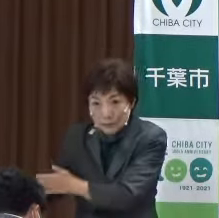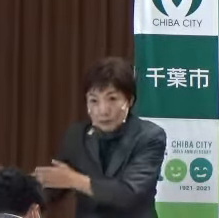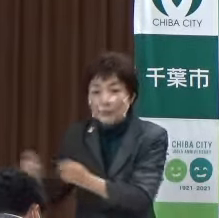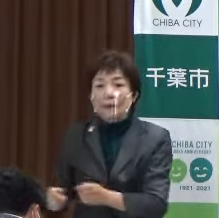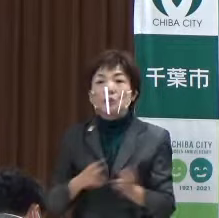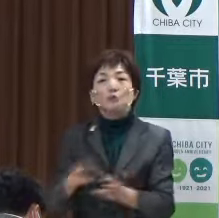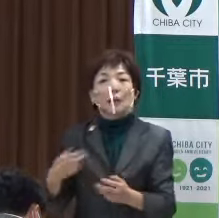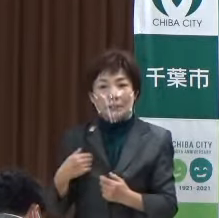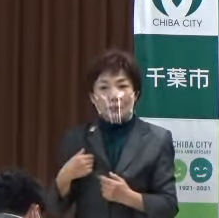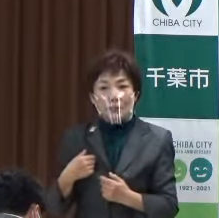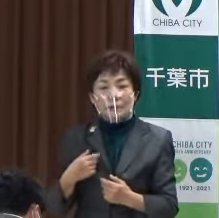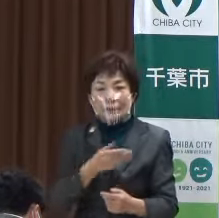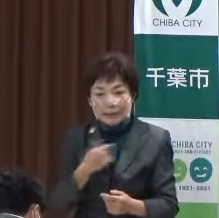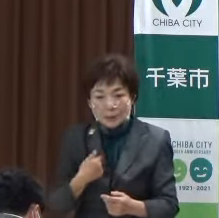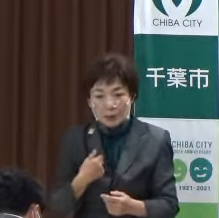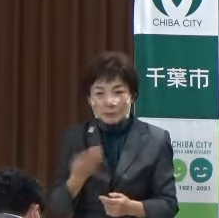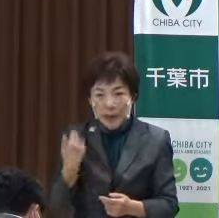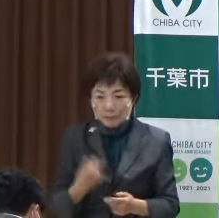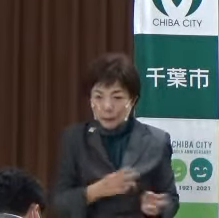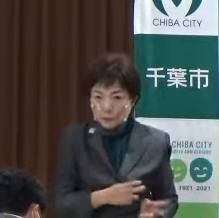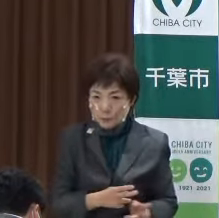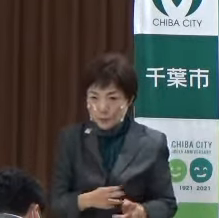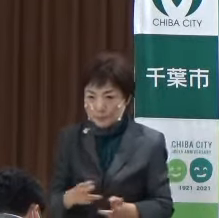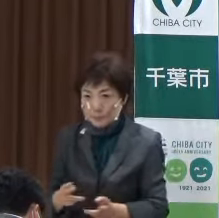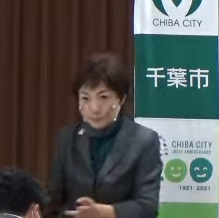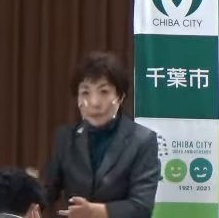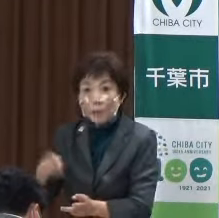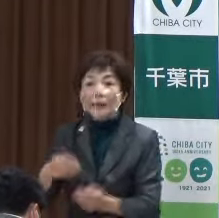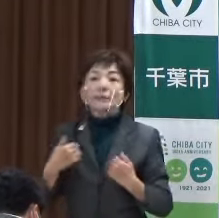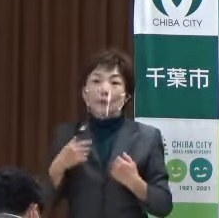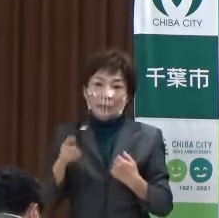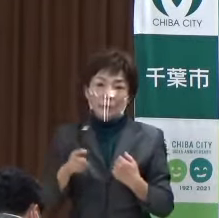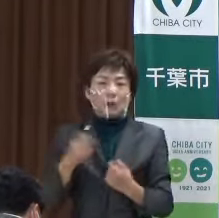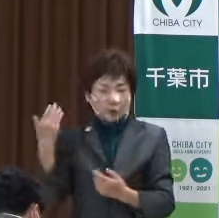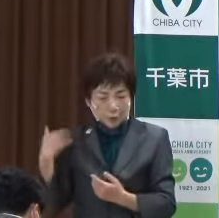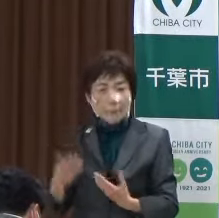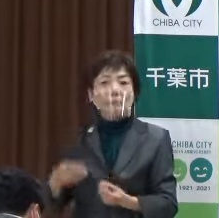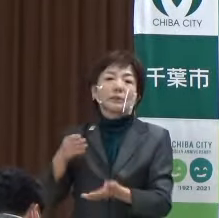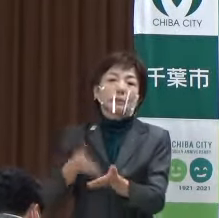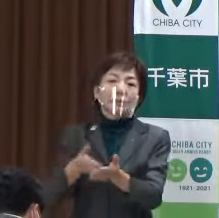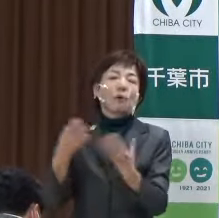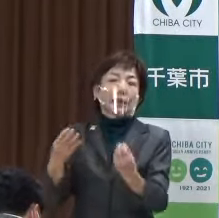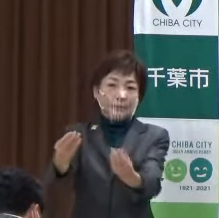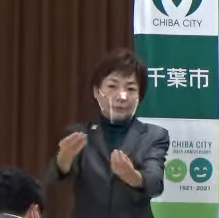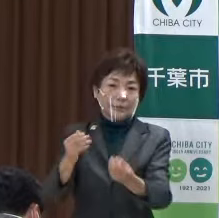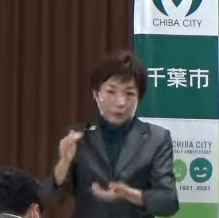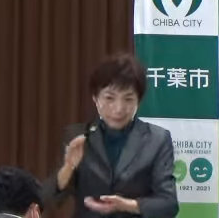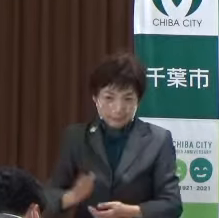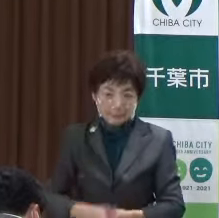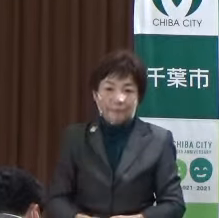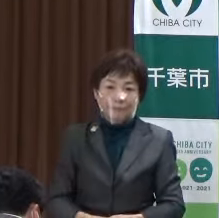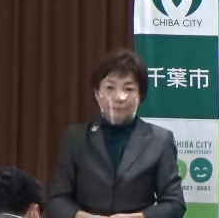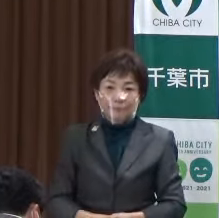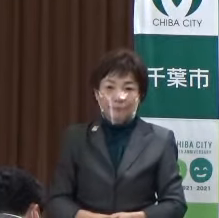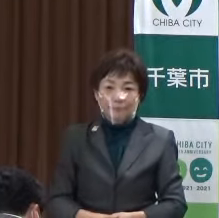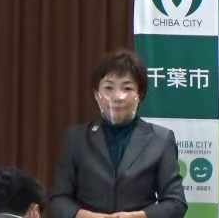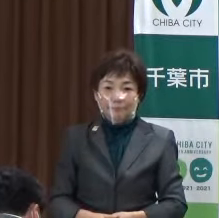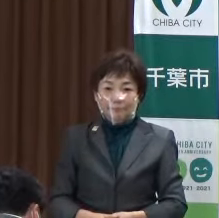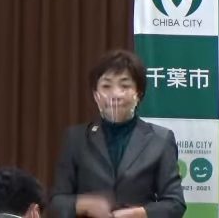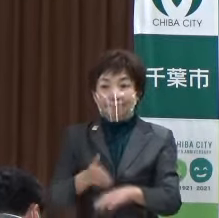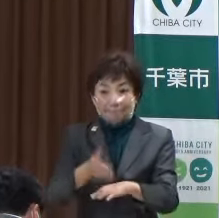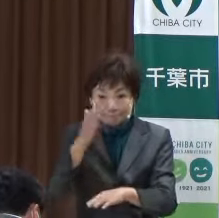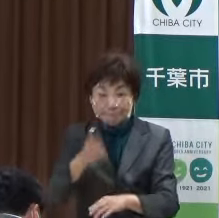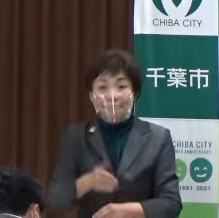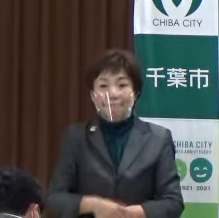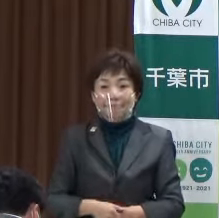いずれにしてもそういう措置ができるようにしておくということ自体、必要です。それはもうずっと当初から私は申し上げています。